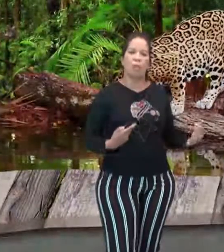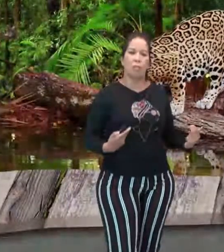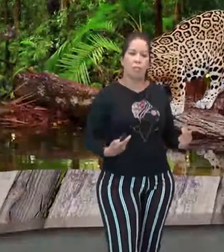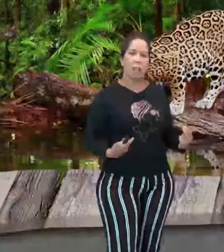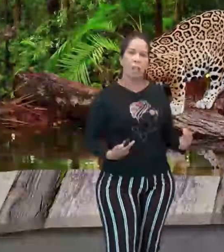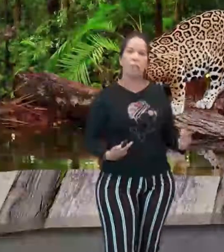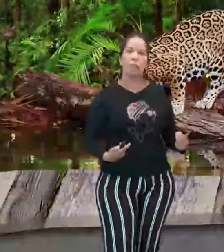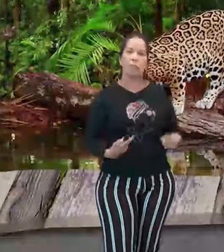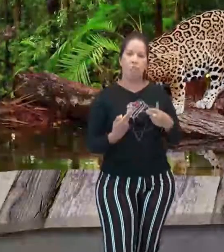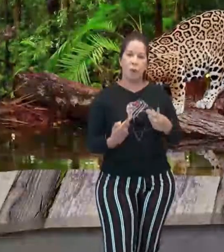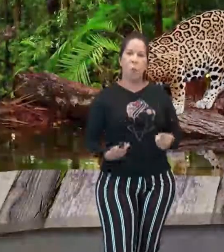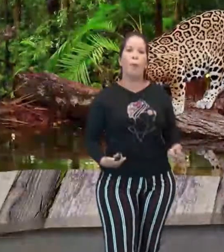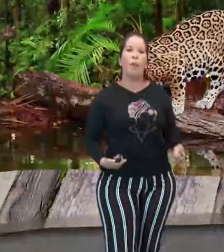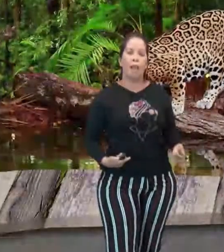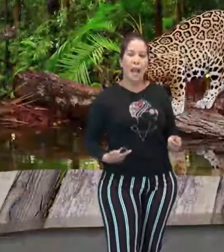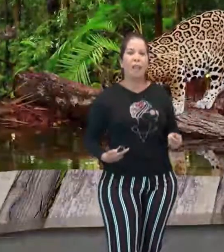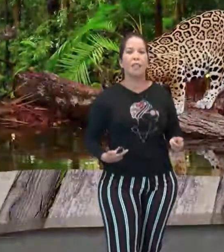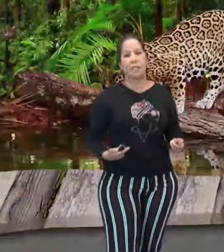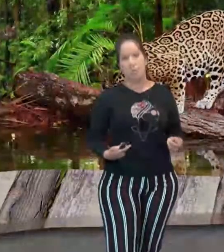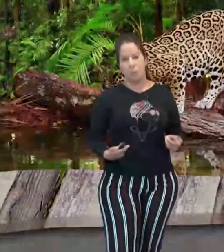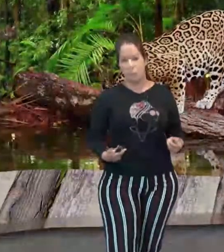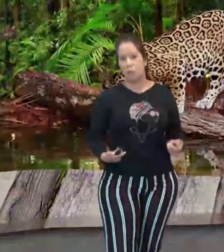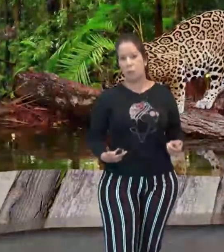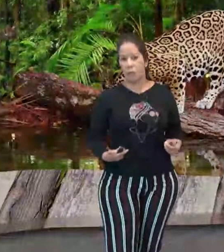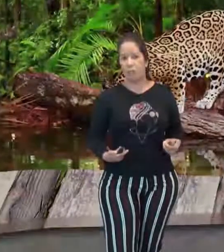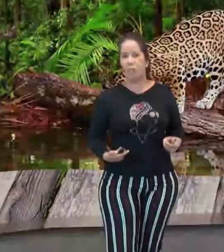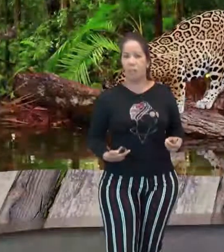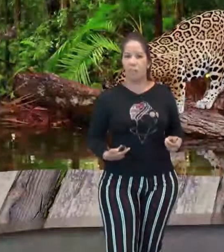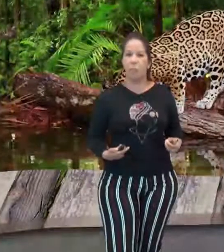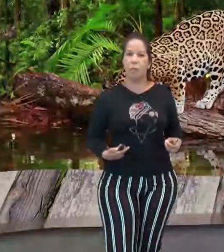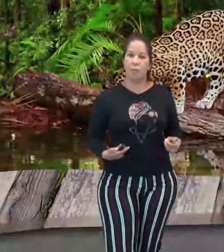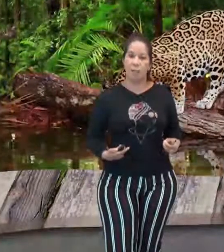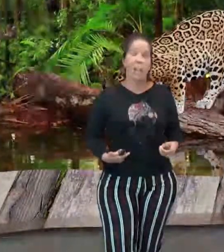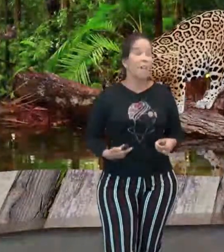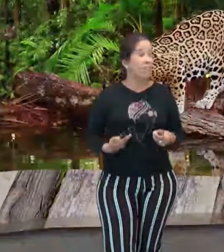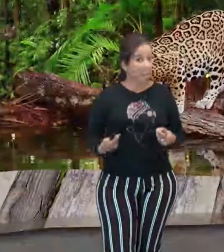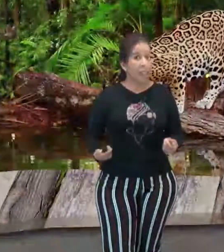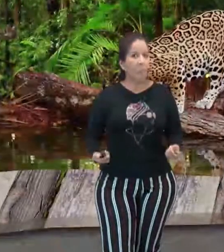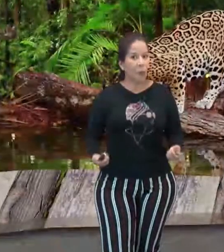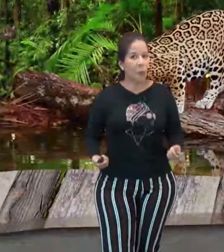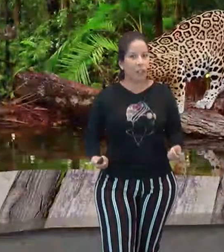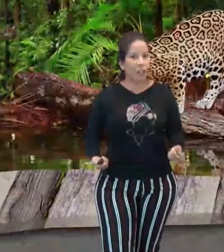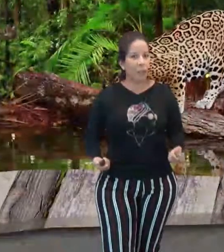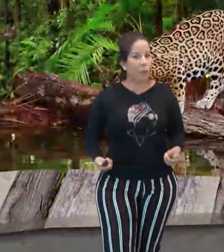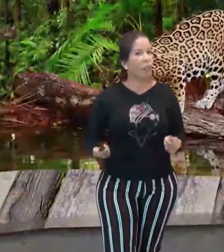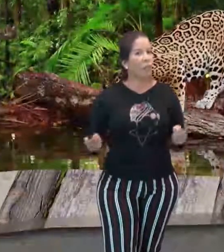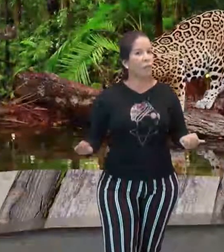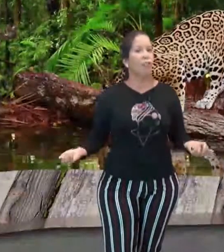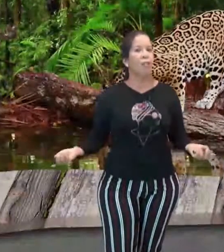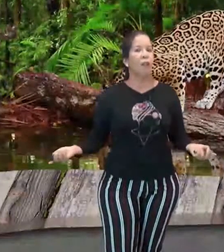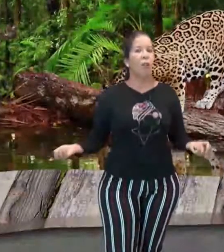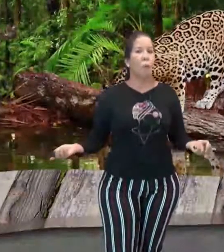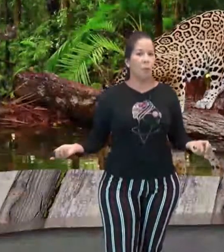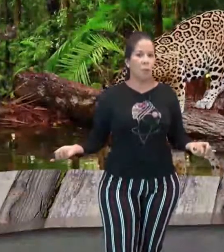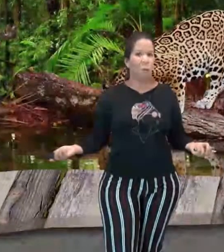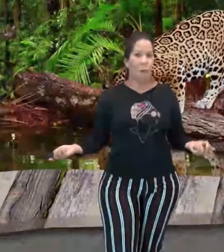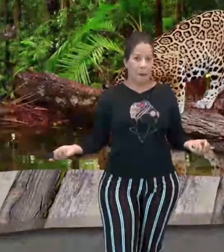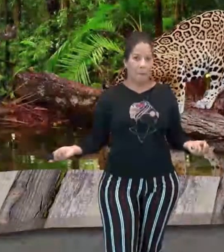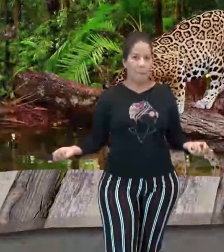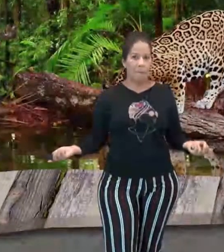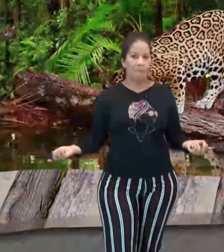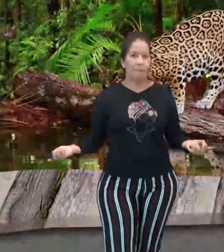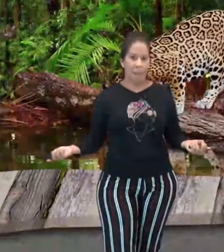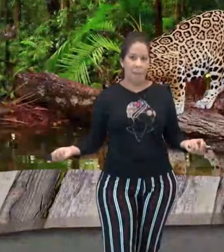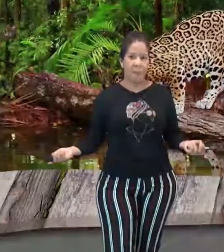conjunto de glândulas que vão apoiar esses espermatozoides, essas células reprodutivas. Tem que ser bem cuidadas. Como é que elas vão fazer e cumprir o seu